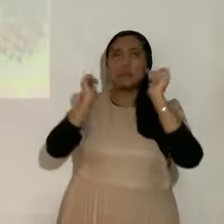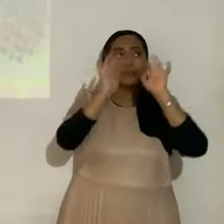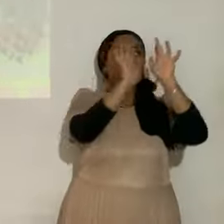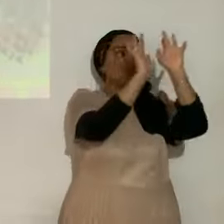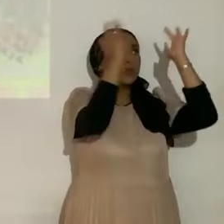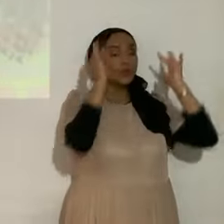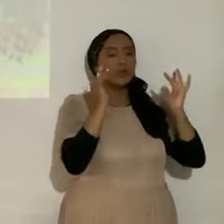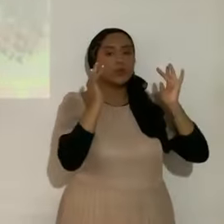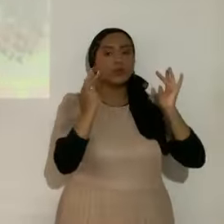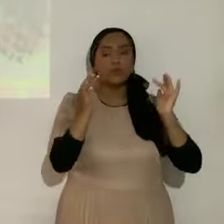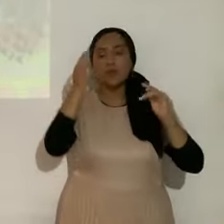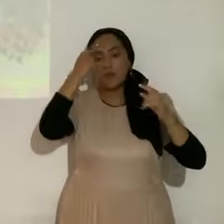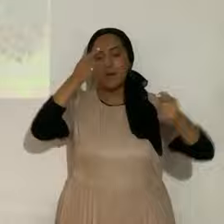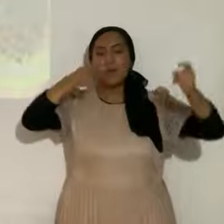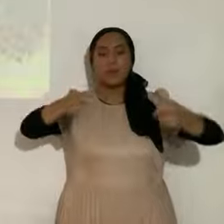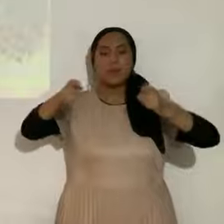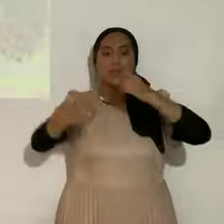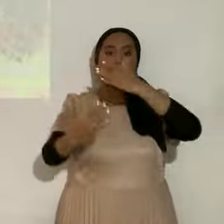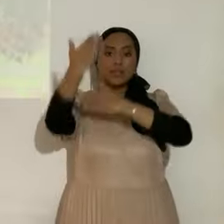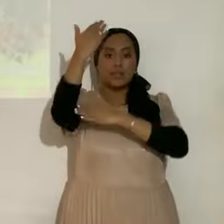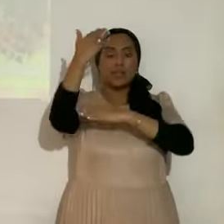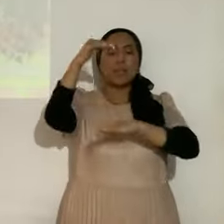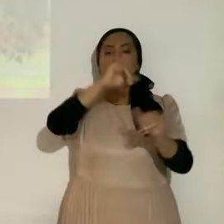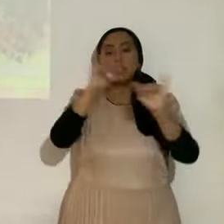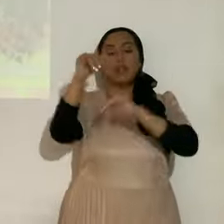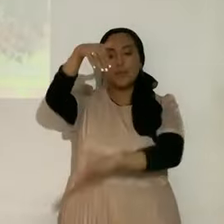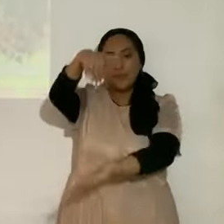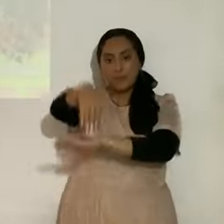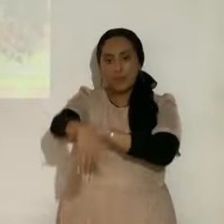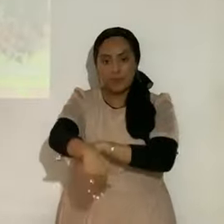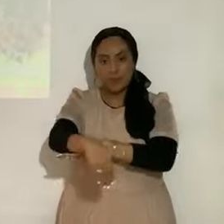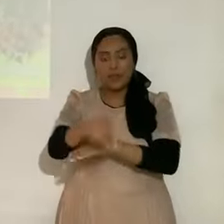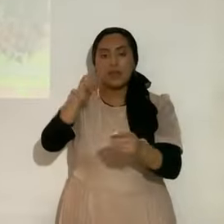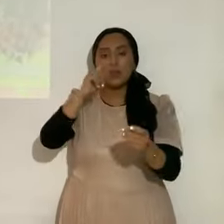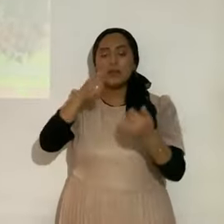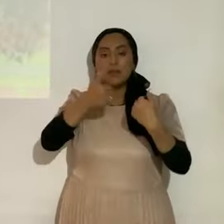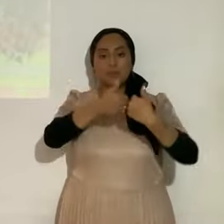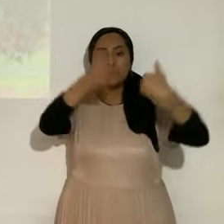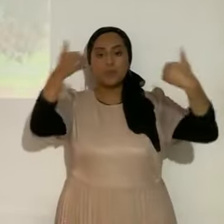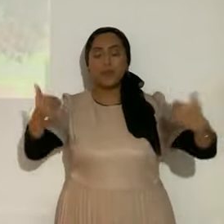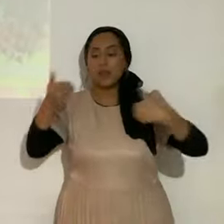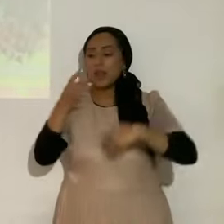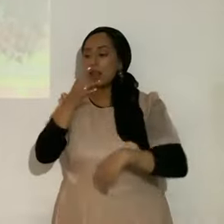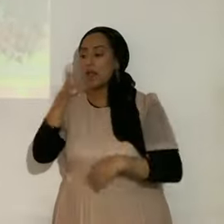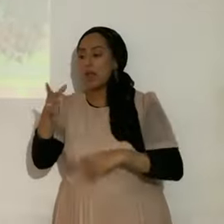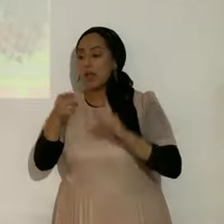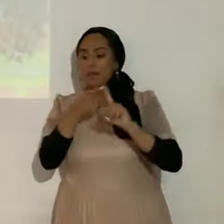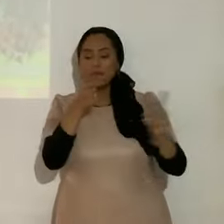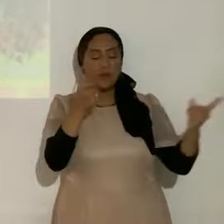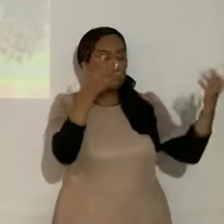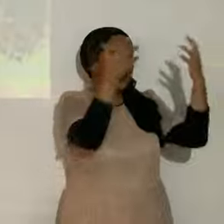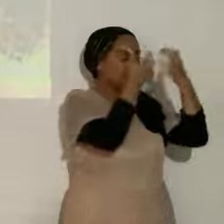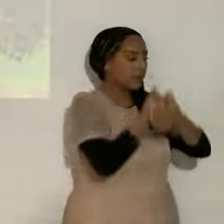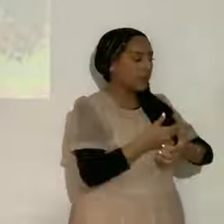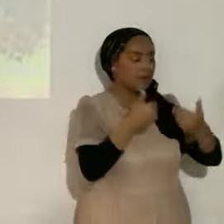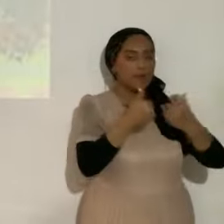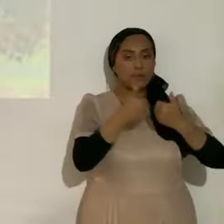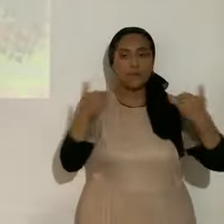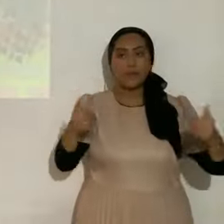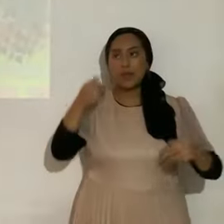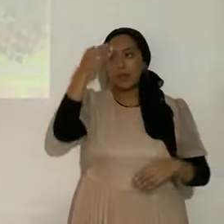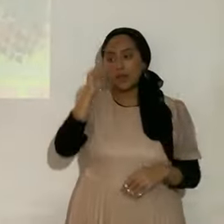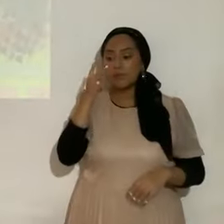18, y para señorear en el día y en la noche y para separar la luz de las tinieblas y que era